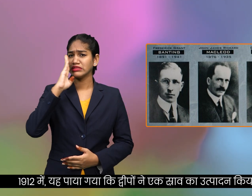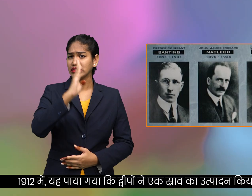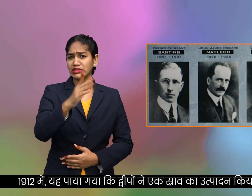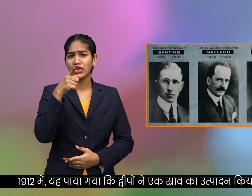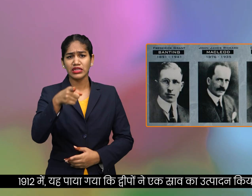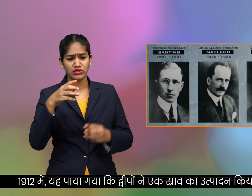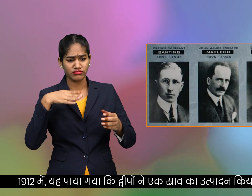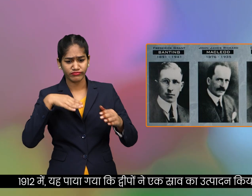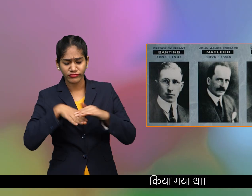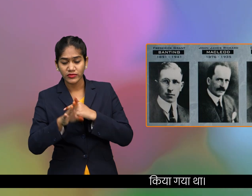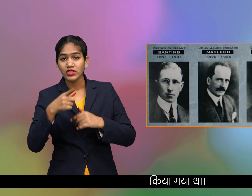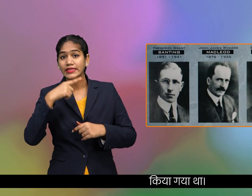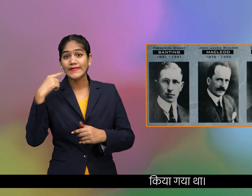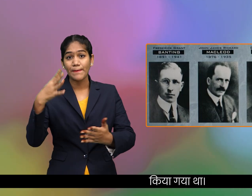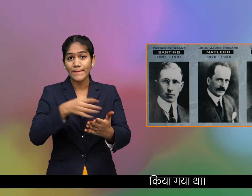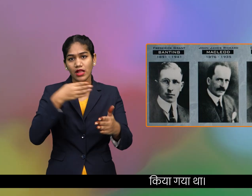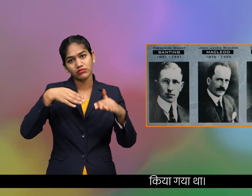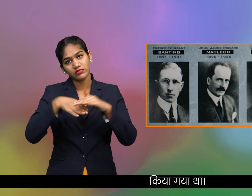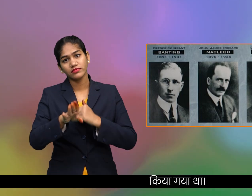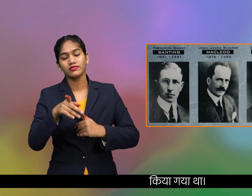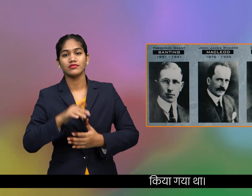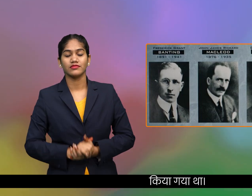रक्त में मुक्त किए गए।